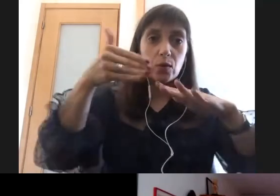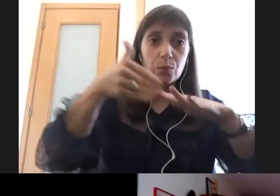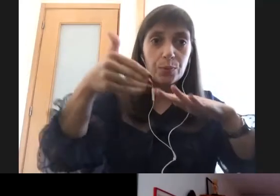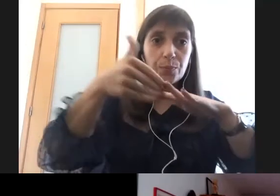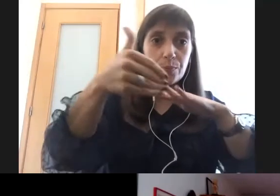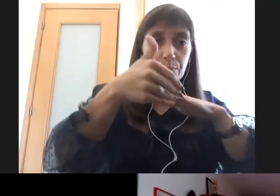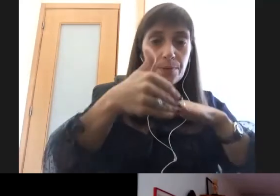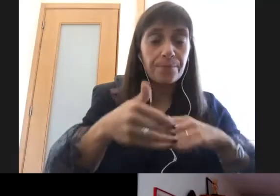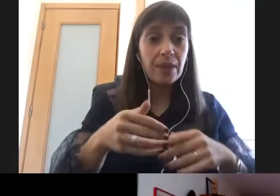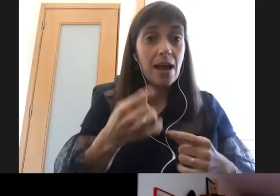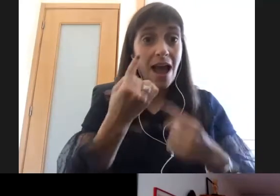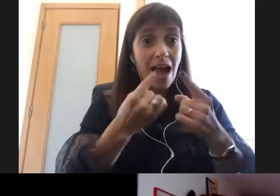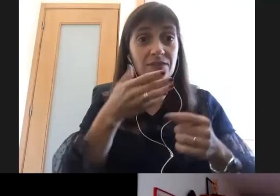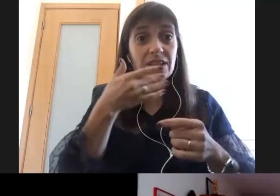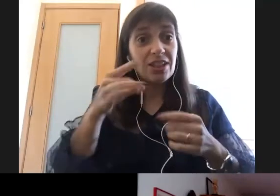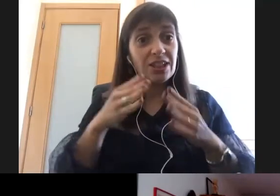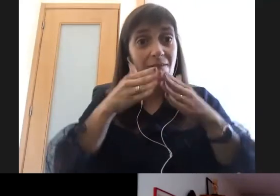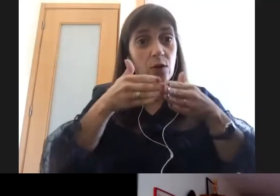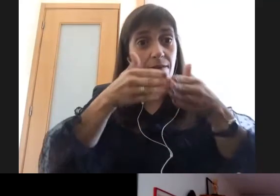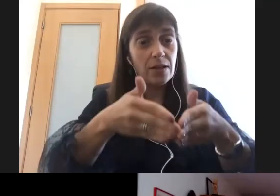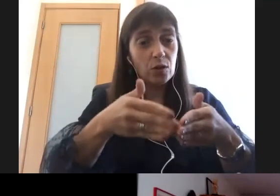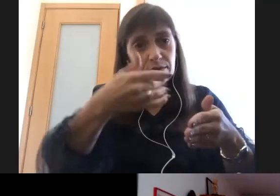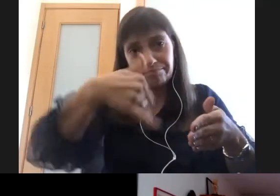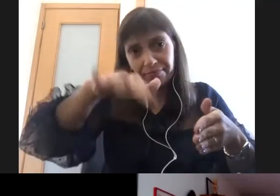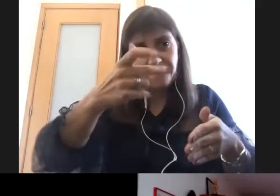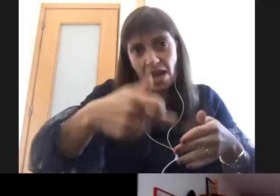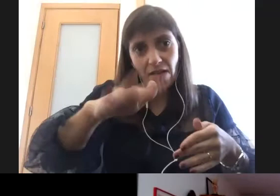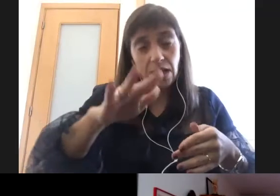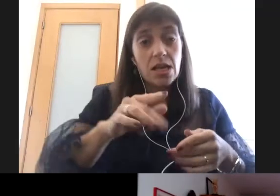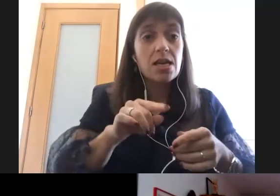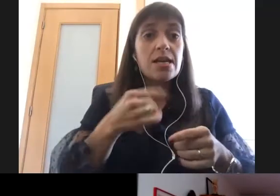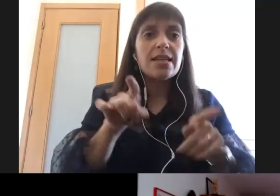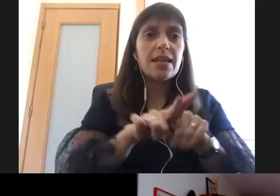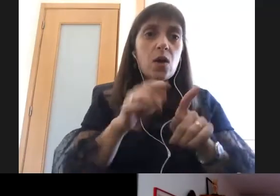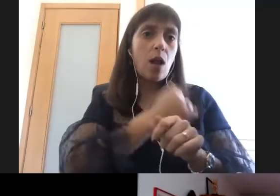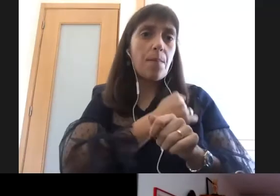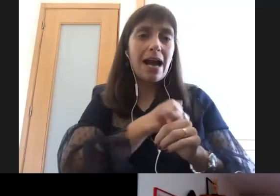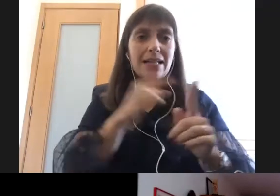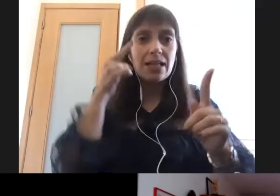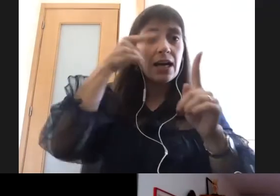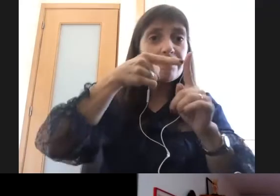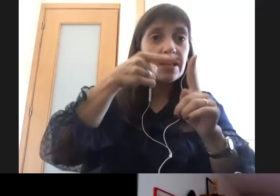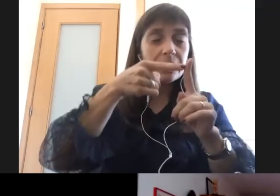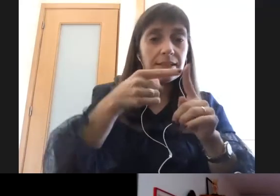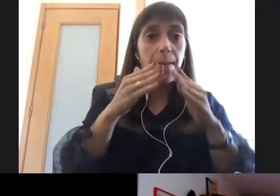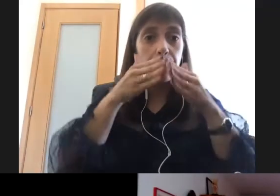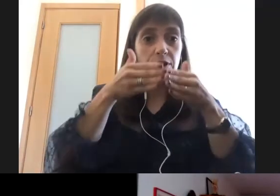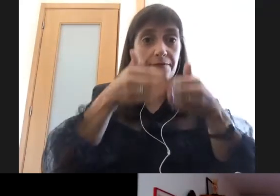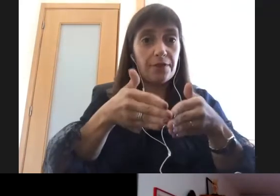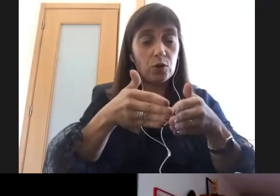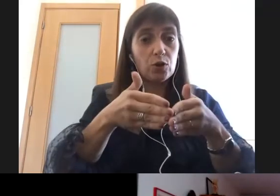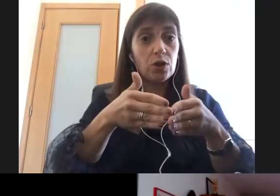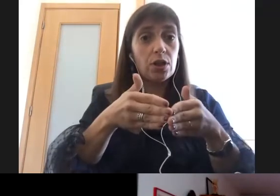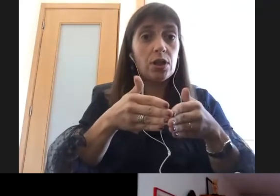eles deixavam os navios ali. E tinha essa casa, que era meio que uma casa de referência para os navios que paravam nas suas